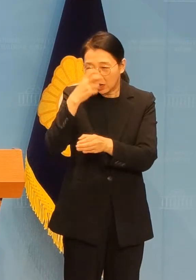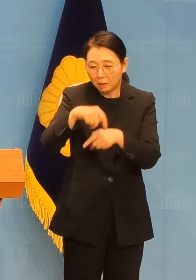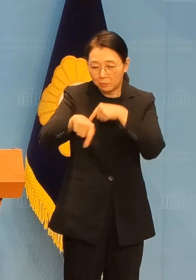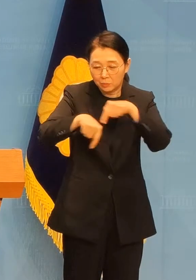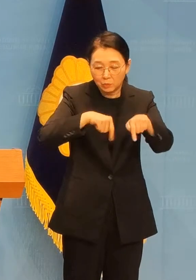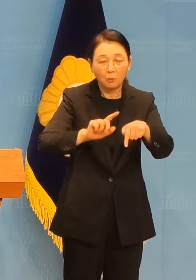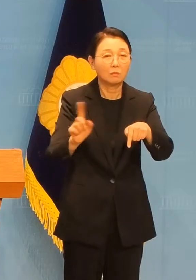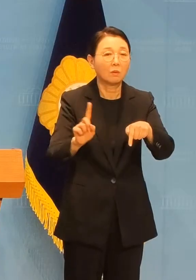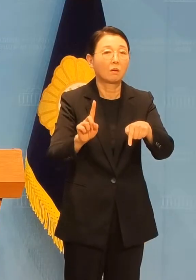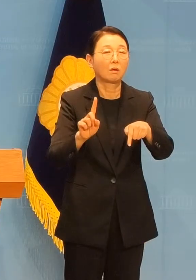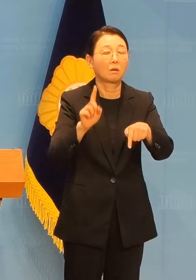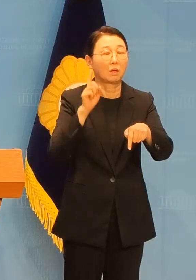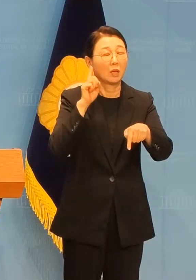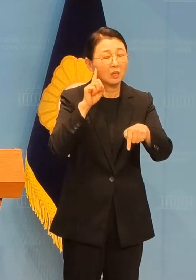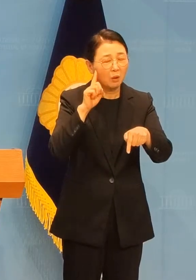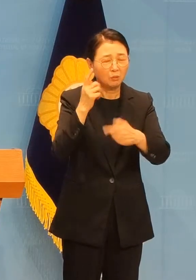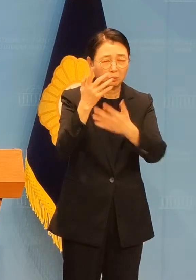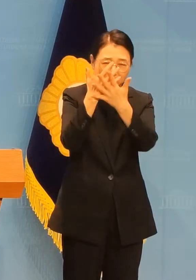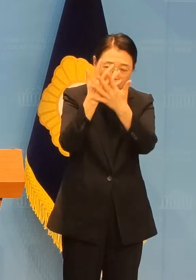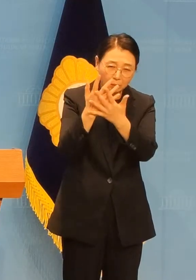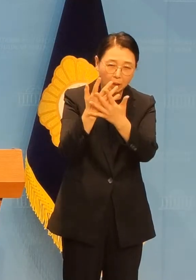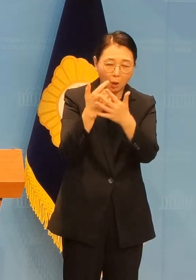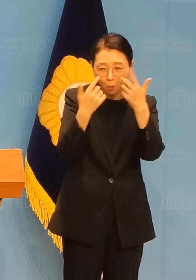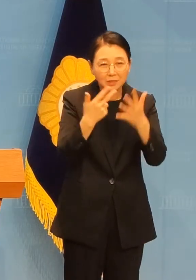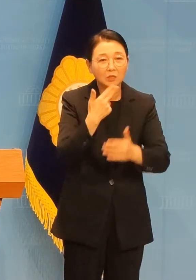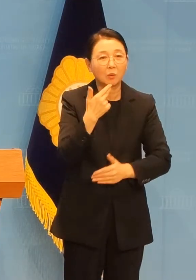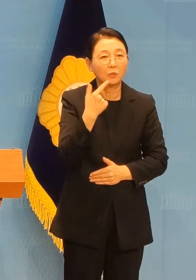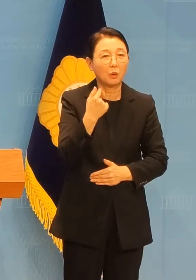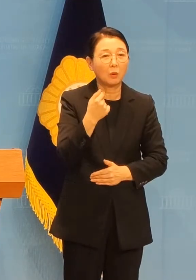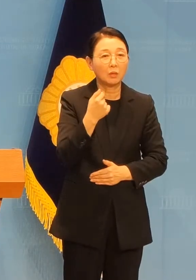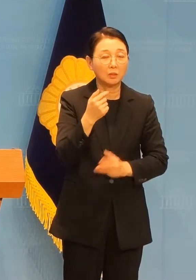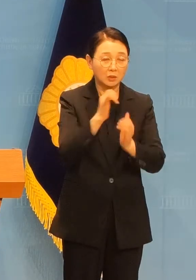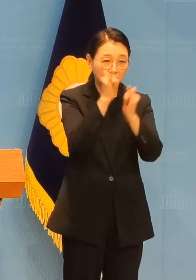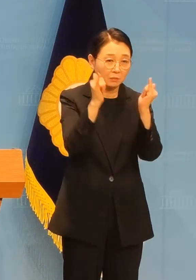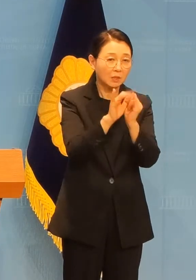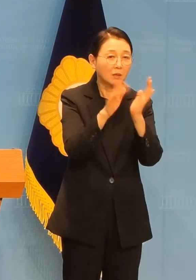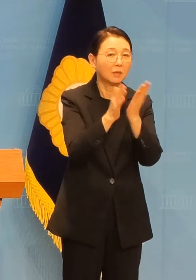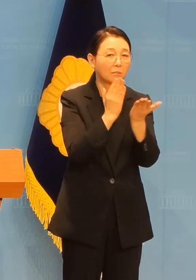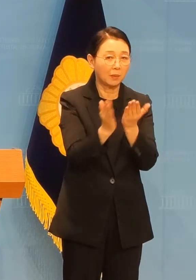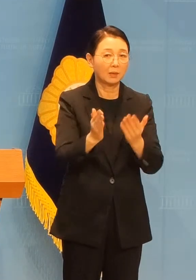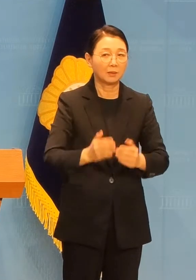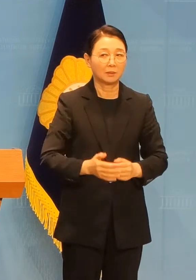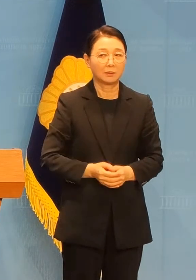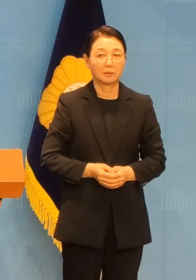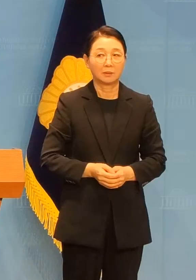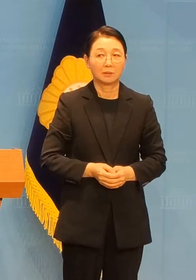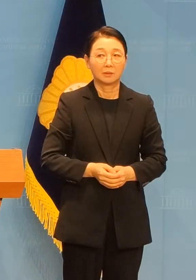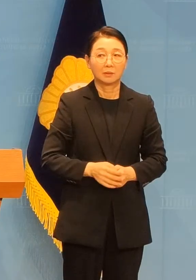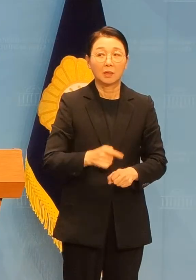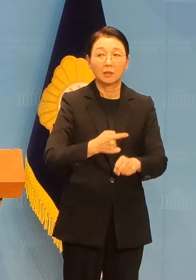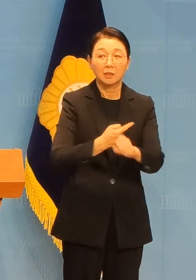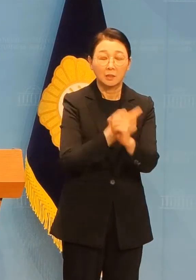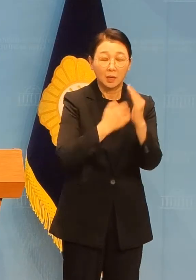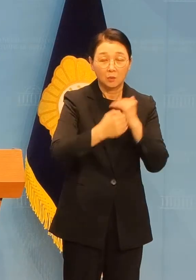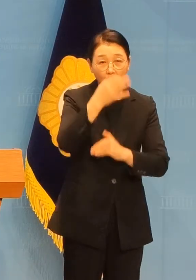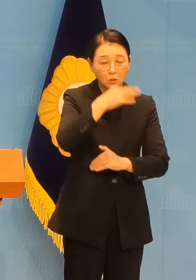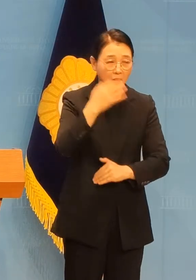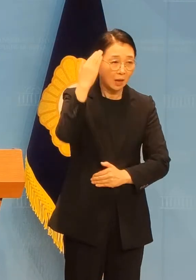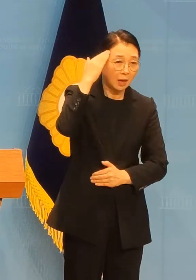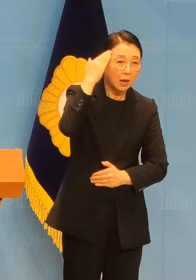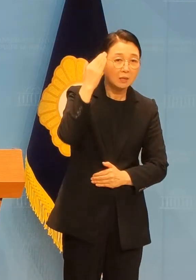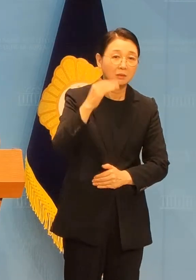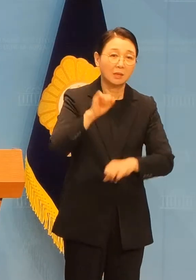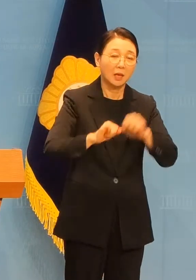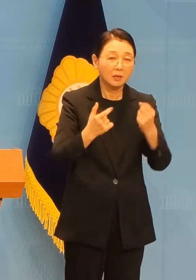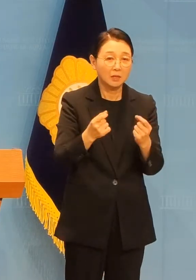체계가 지나치게 추상적이고 시대에 뒤처져 있기 때문입니다. 기타 공익을 해야 하는 행위,